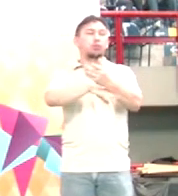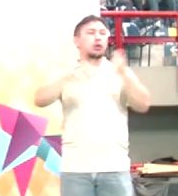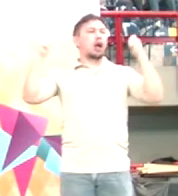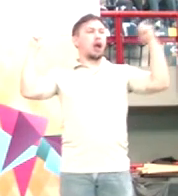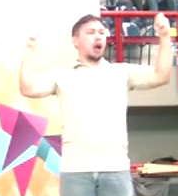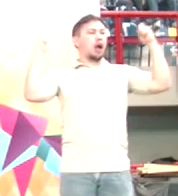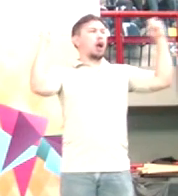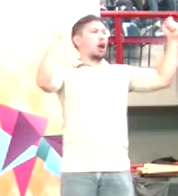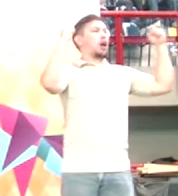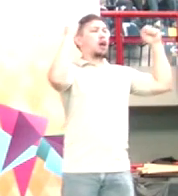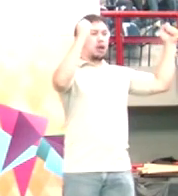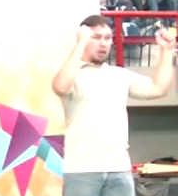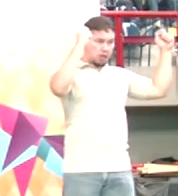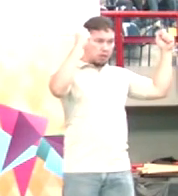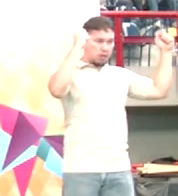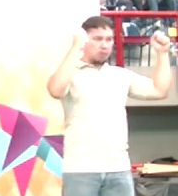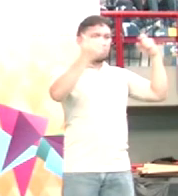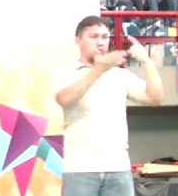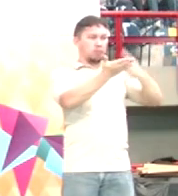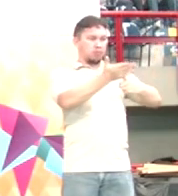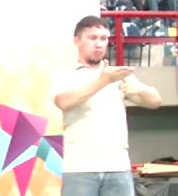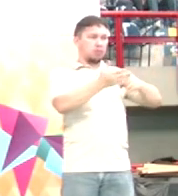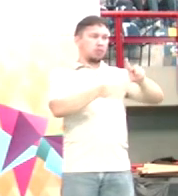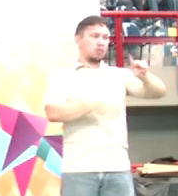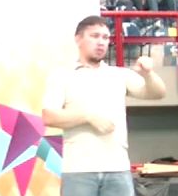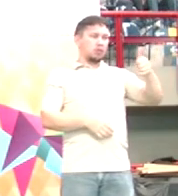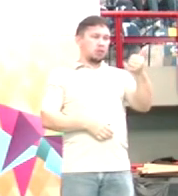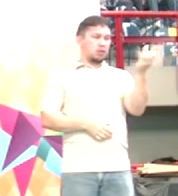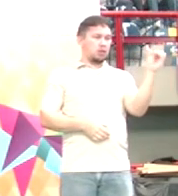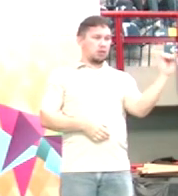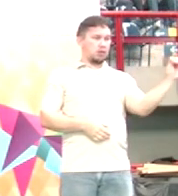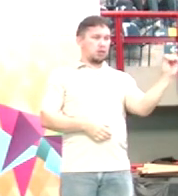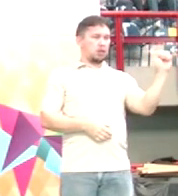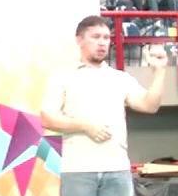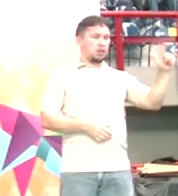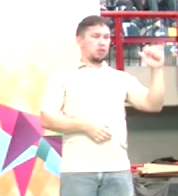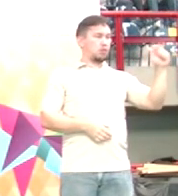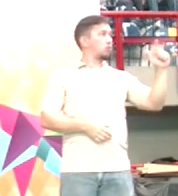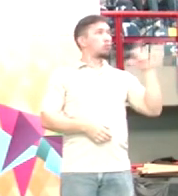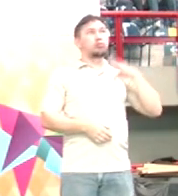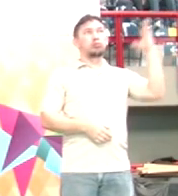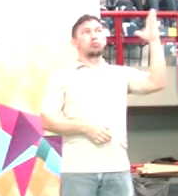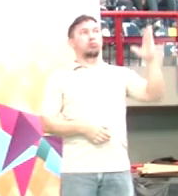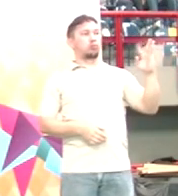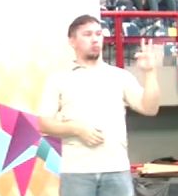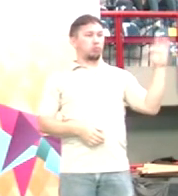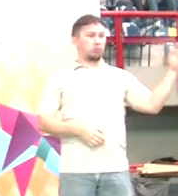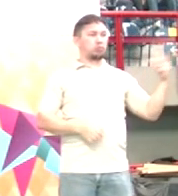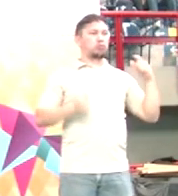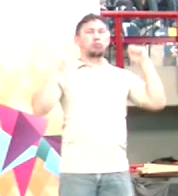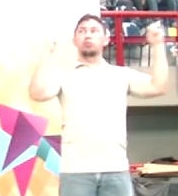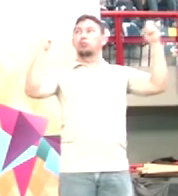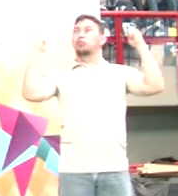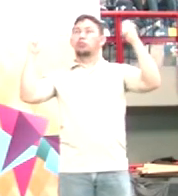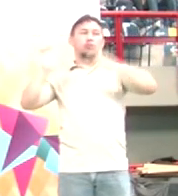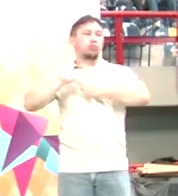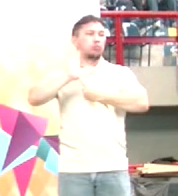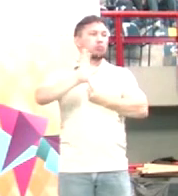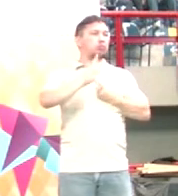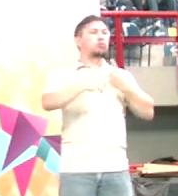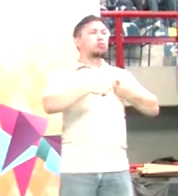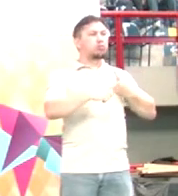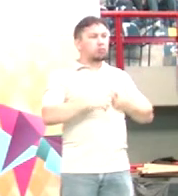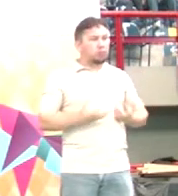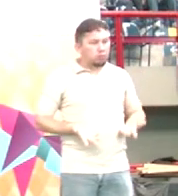ruas? Já tem uma manifestação marcada para 16 de agosto. O país inteiro vai se manifestar. Por que